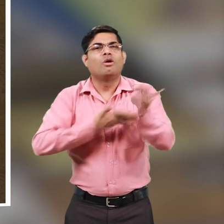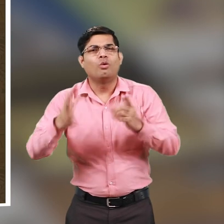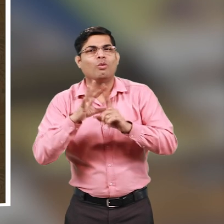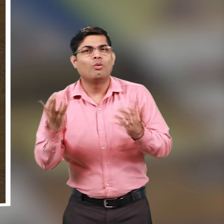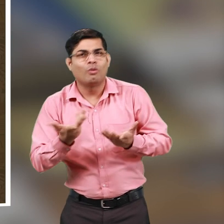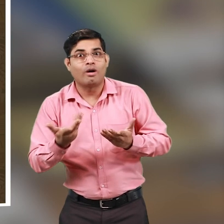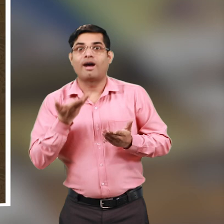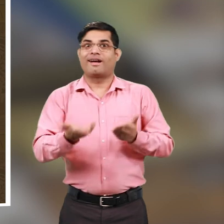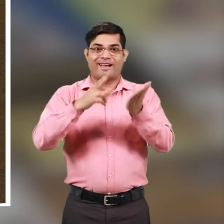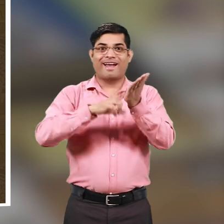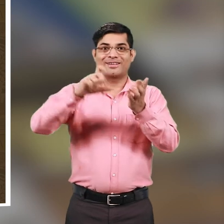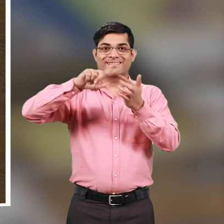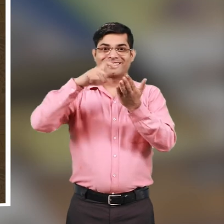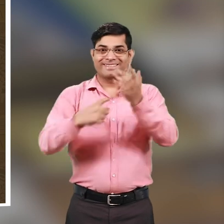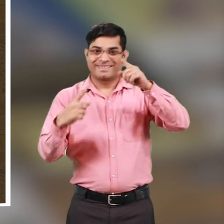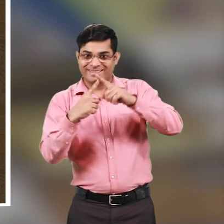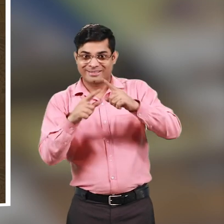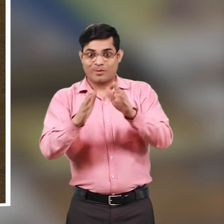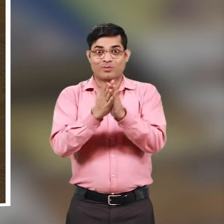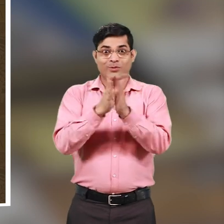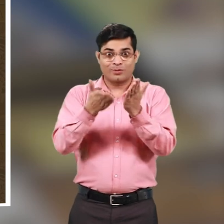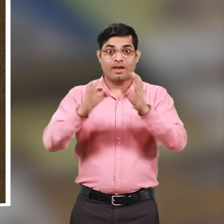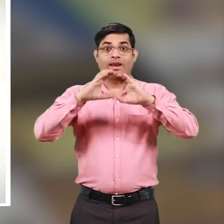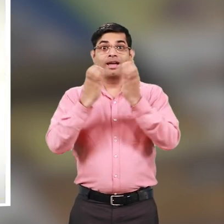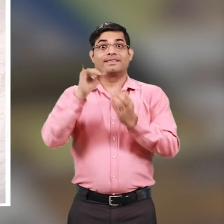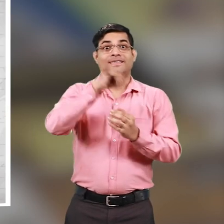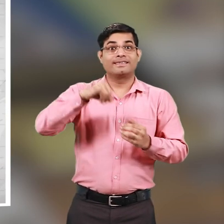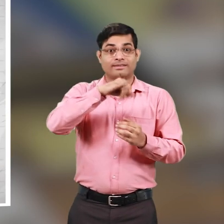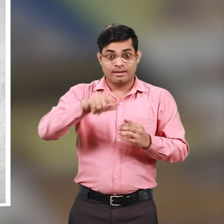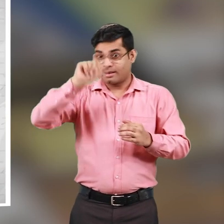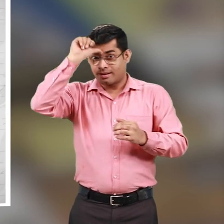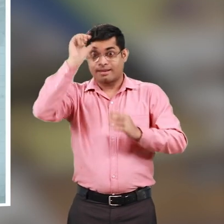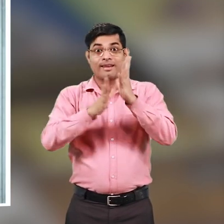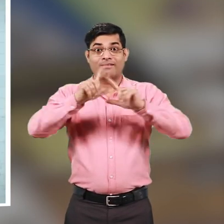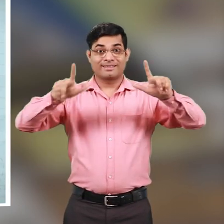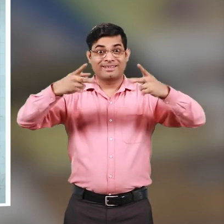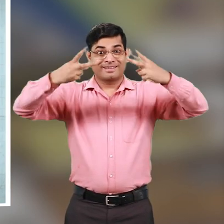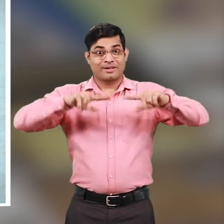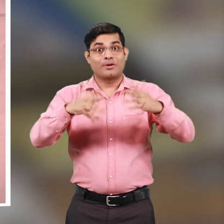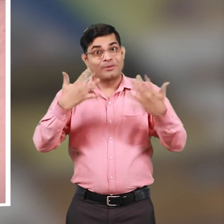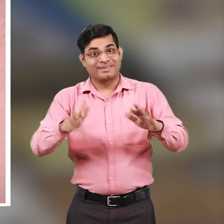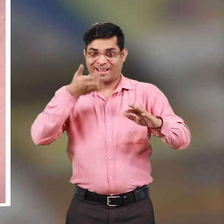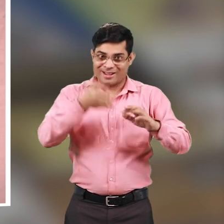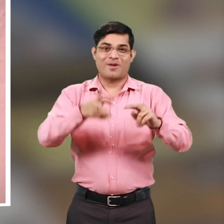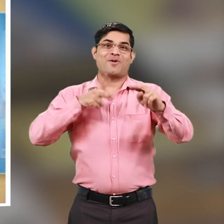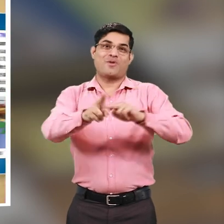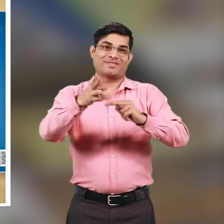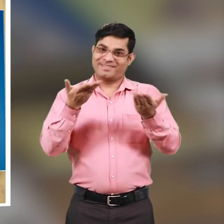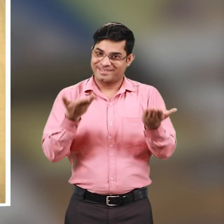6 की NCERT की पाठ्थ्य पुस्तकों के भारतिय सांकेतिक भाषा के स्वरूप का लोकारपण कर रहे